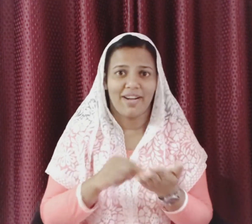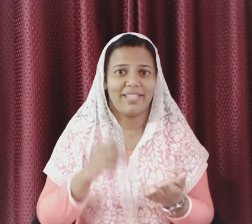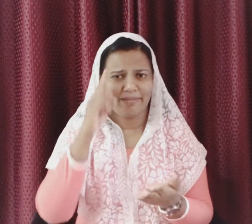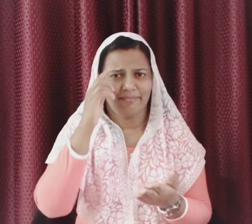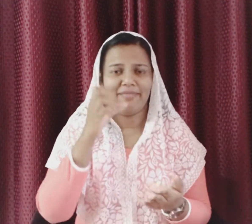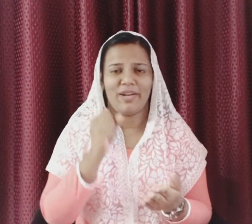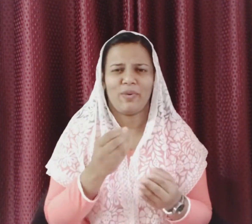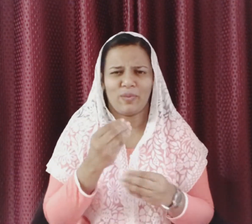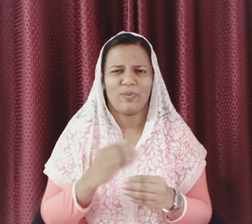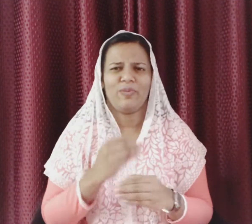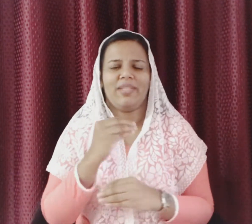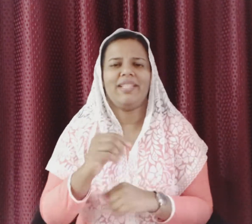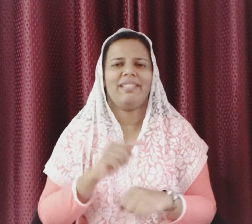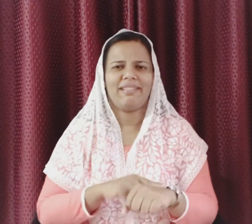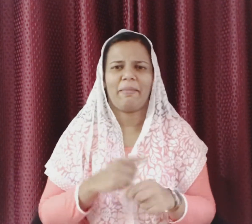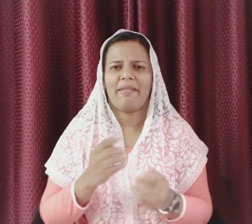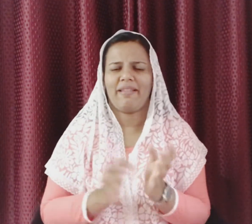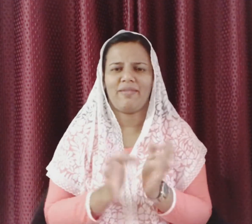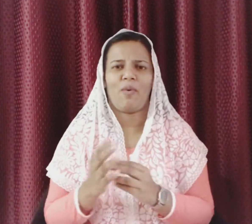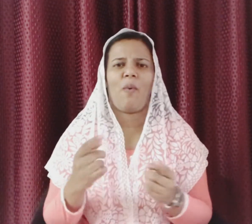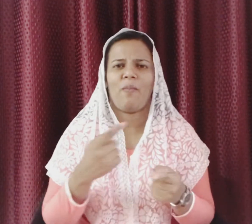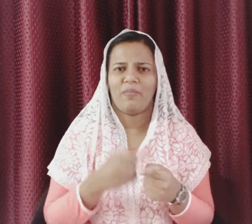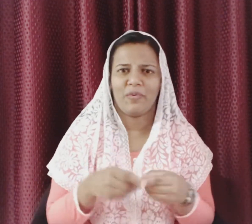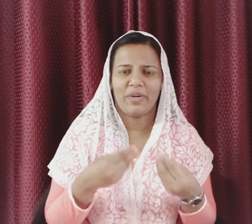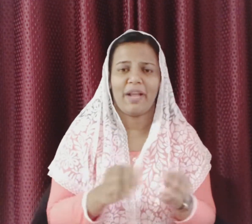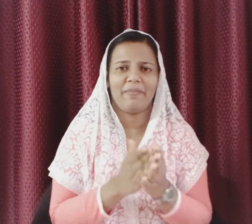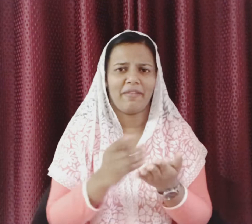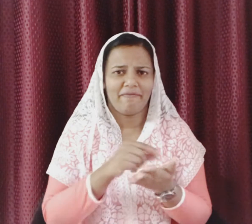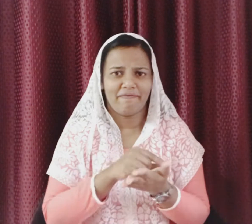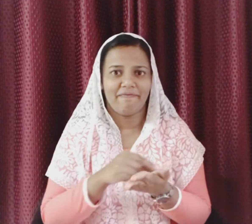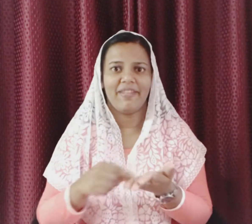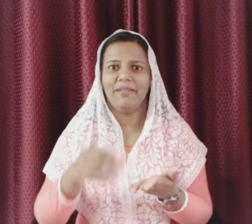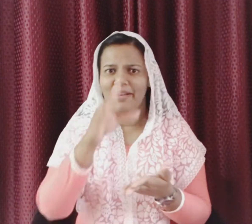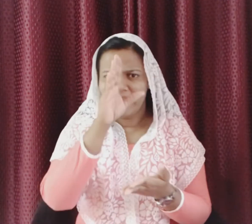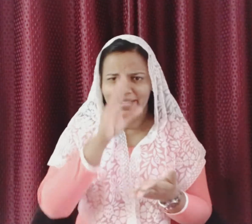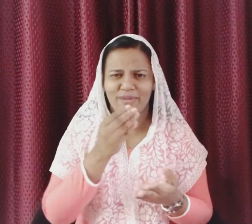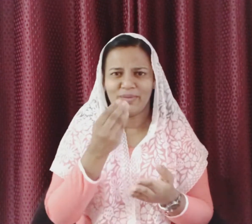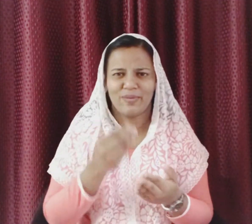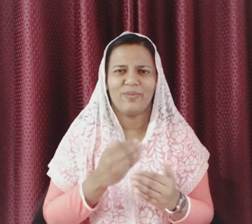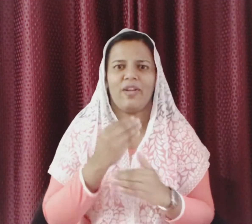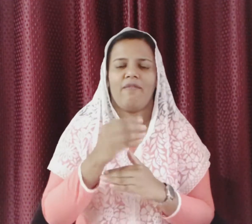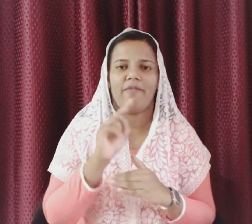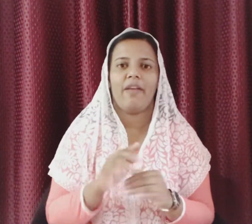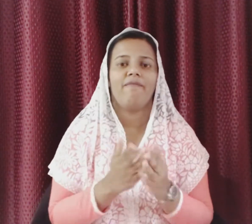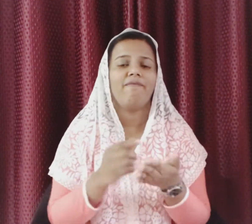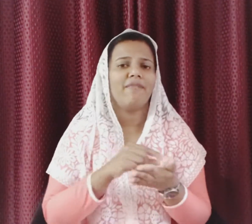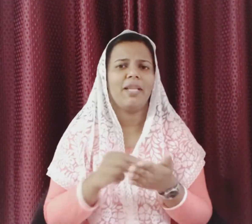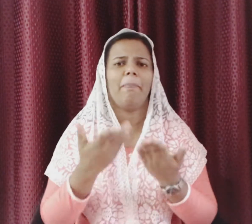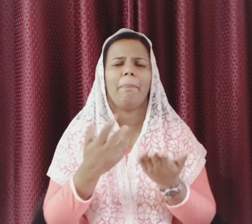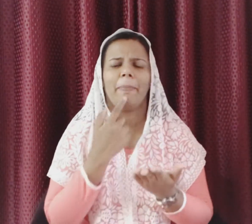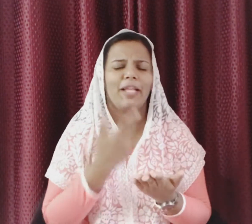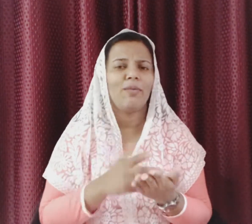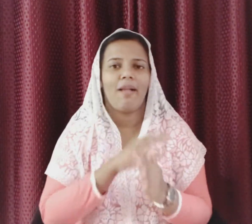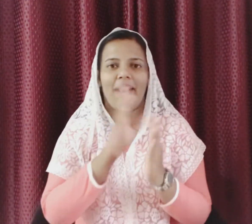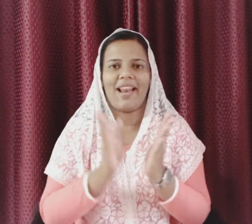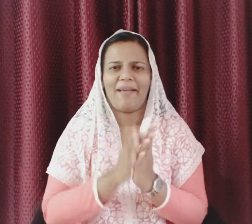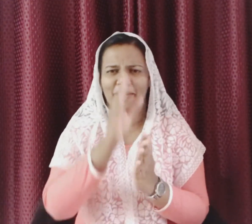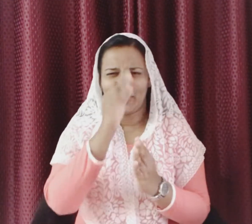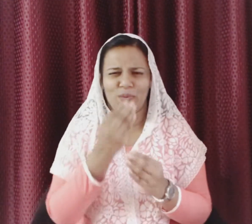സമയമോടെ കർത്താവിൻ്റെ സന്നിധിയിൽ ഒന്ന് സ്പെൻഡ് ചെയ്താട്ടെ, കുറച്ചുകൂടെ ഒന്ന് വചനം പ്രമാണിച്ച് അല്ലെങ്കിൽ വചനത്തിൽ എന്തു പറഞ്ഞിരിക്കുന്നു അതൊക്കെ ഒന്ന് അനുസരിച്ച് കുറച്ചുകൂടെ ഒന്ന് അടുത്ത്